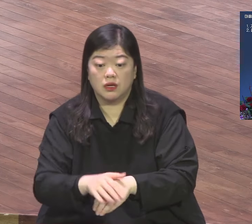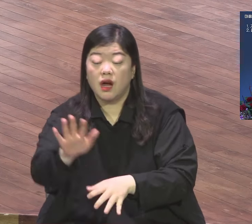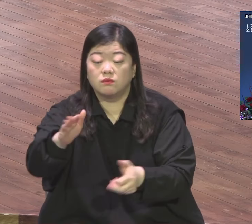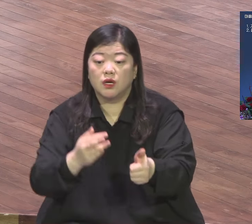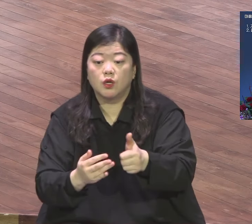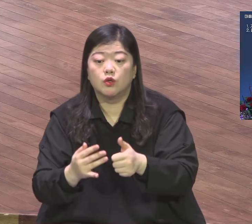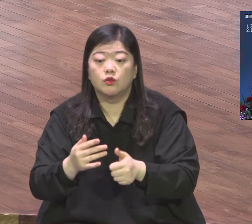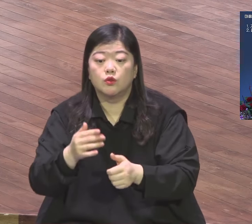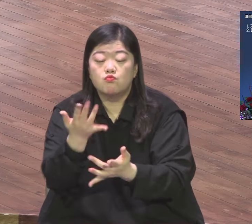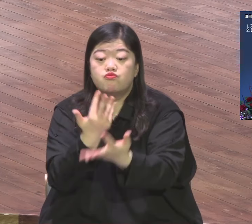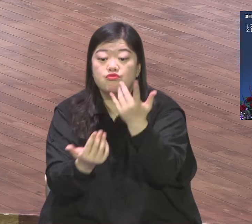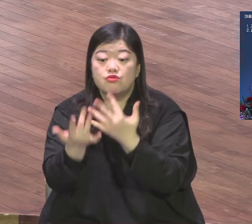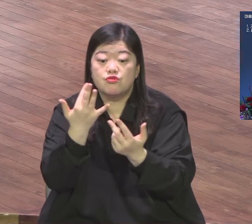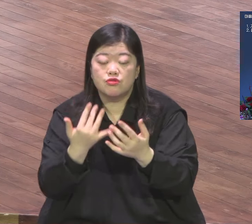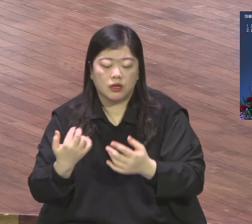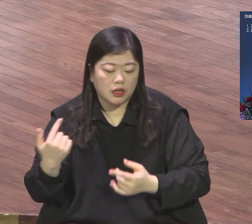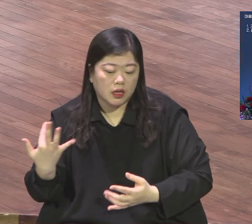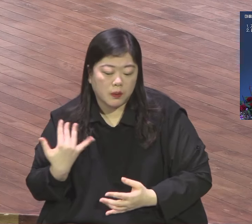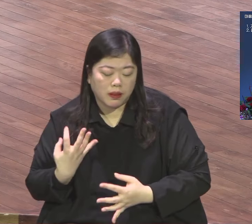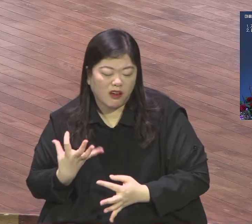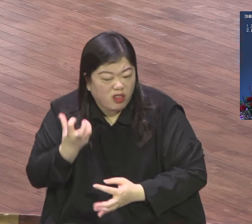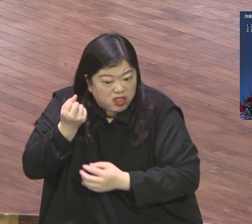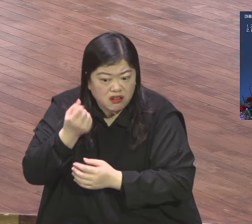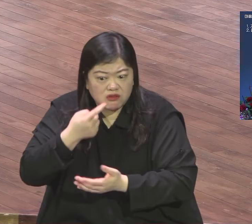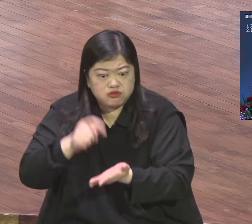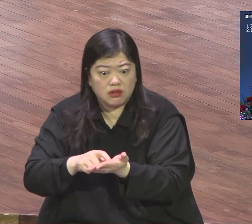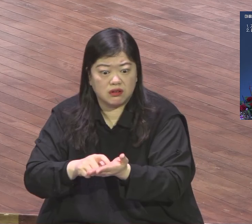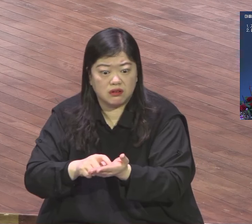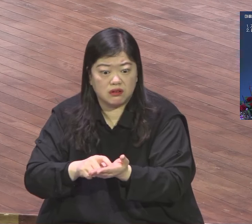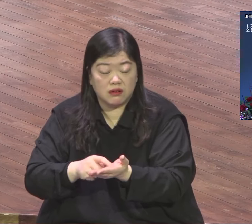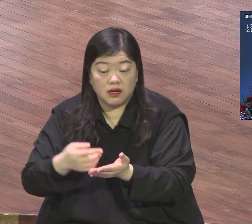않고 풍랑이 쳐도 빠지지 않고